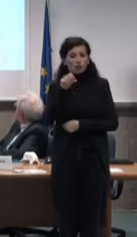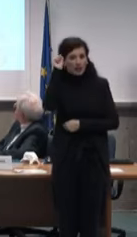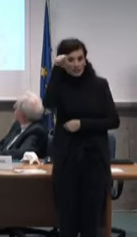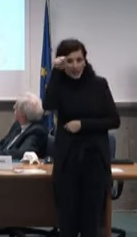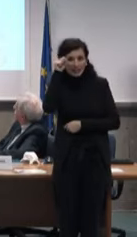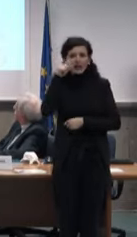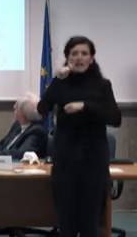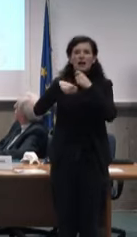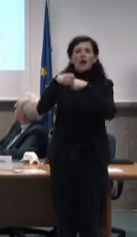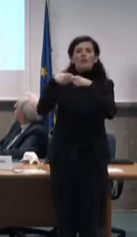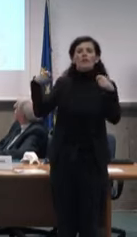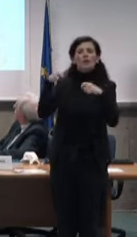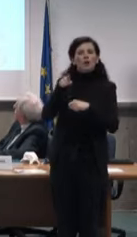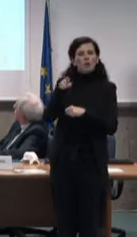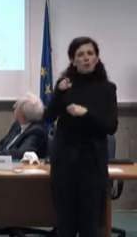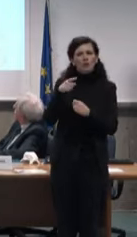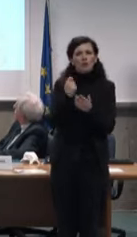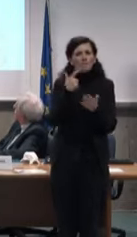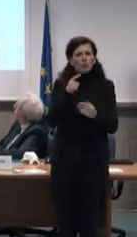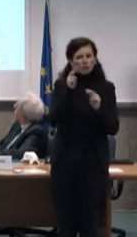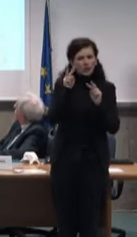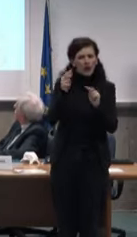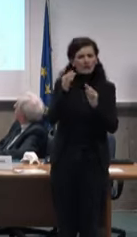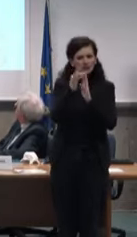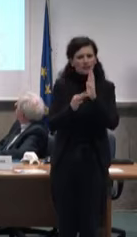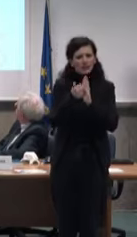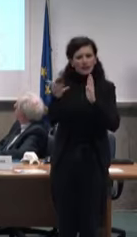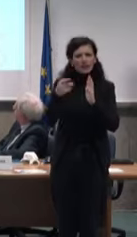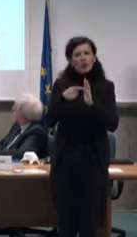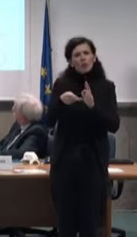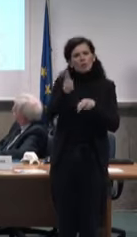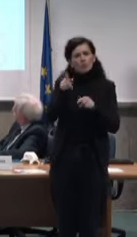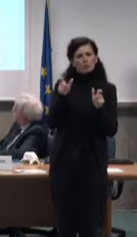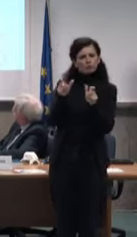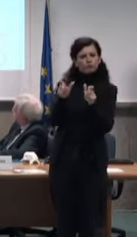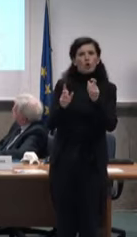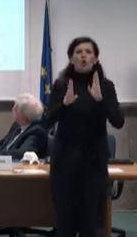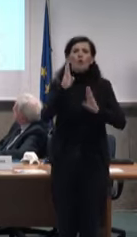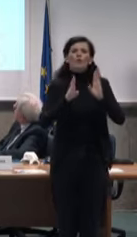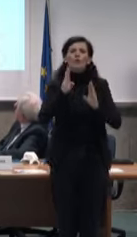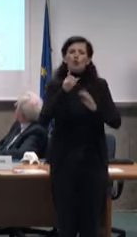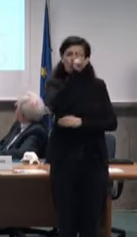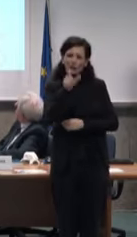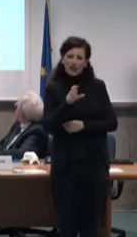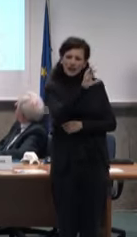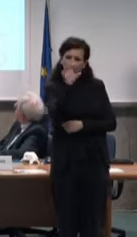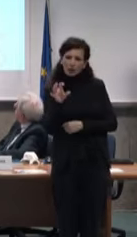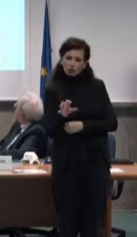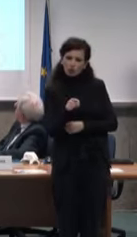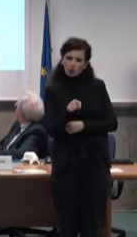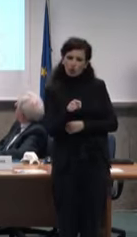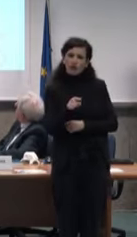friuli che però è importante guardare la scala parliamo di numeri più contenuti rispetto alle altre regioni ma vedete che la curva in qualche modo